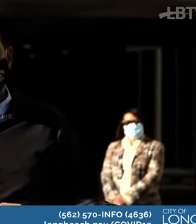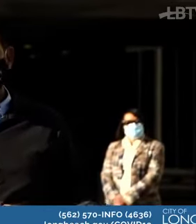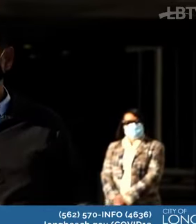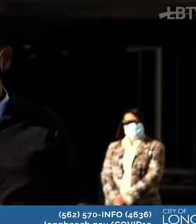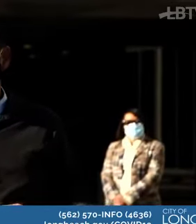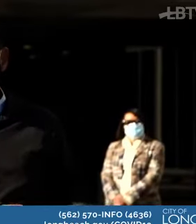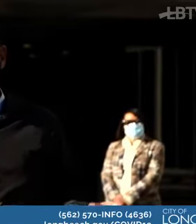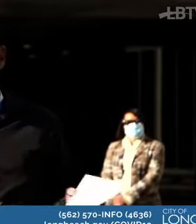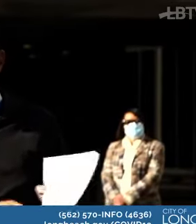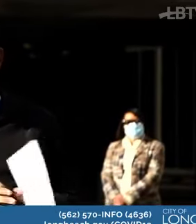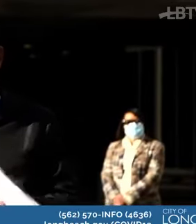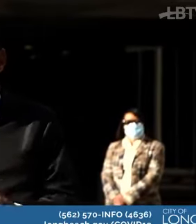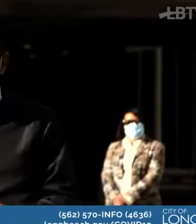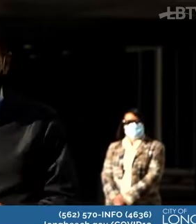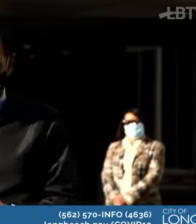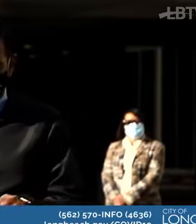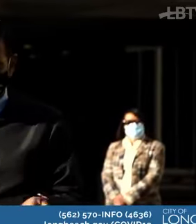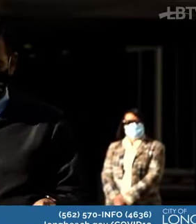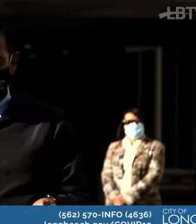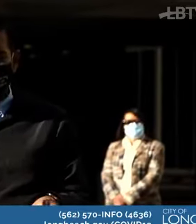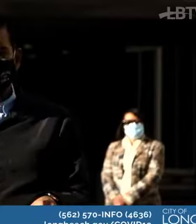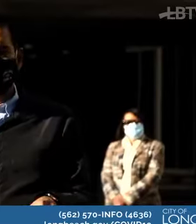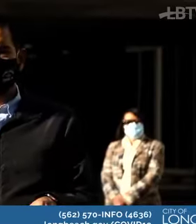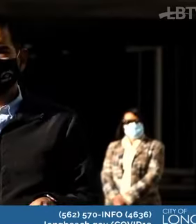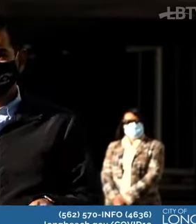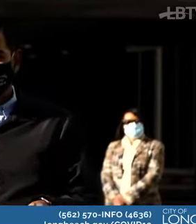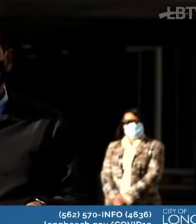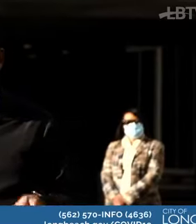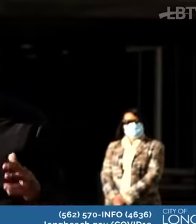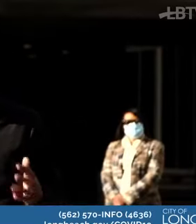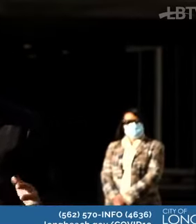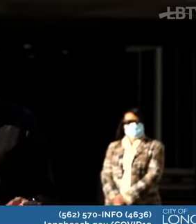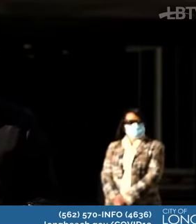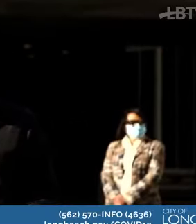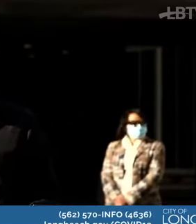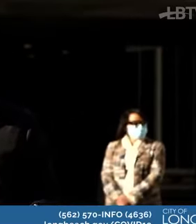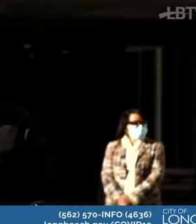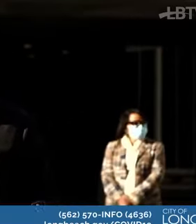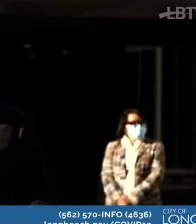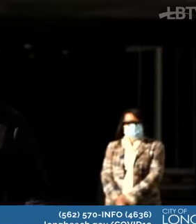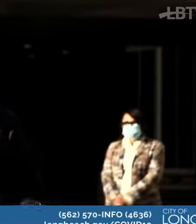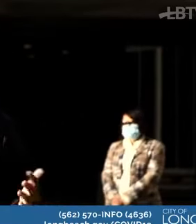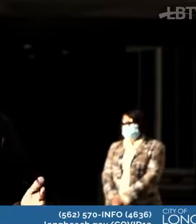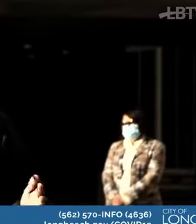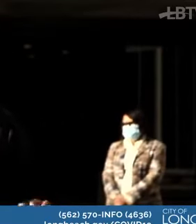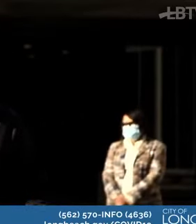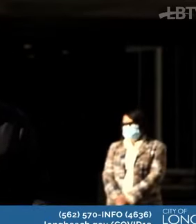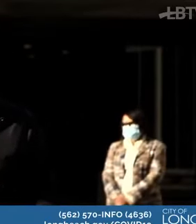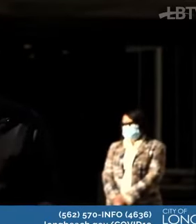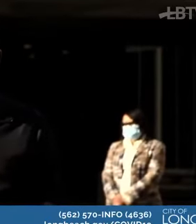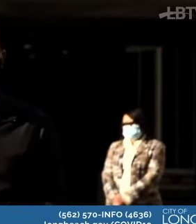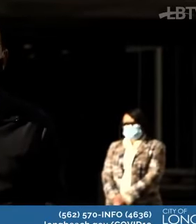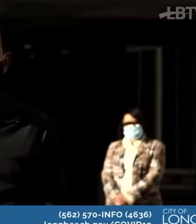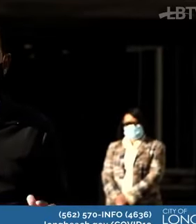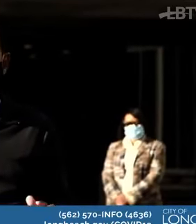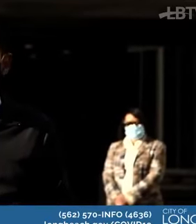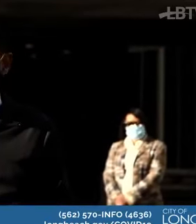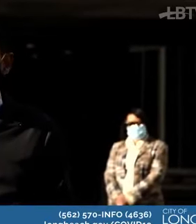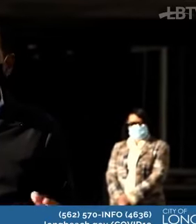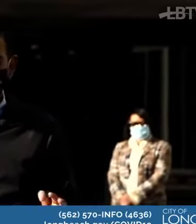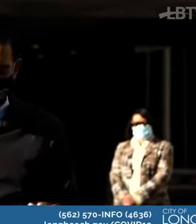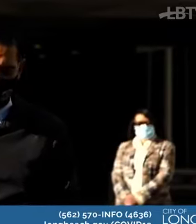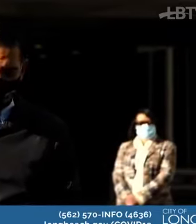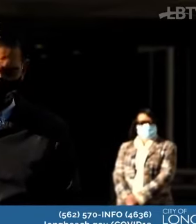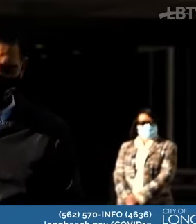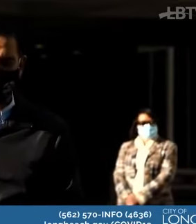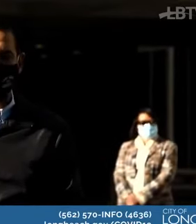es un momento bien difícil. Todavía hemos perdido gente en esta ciudad, más de 300 familias han